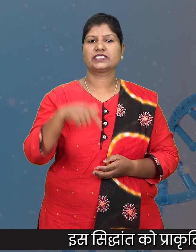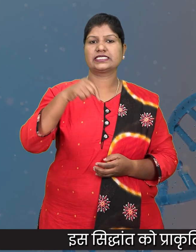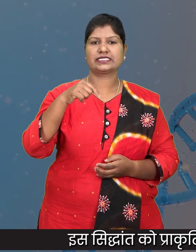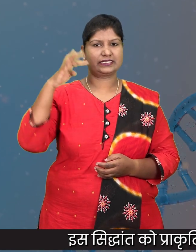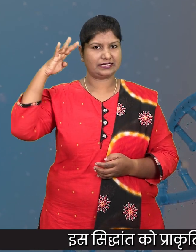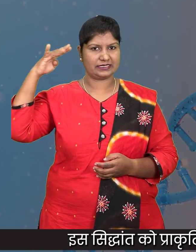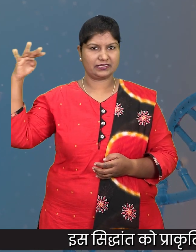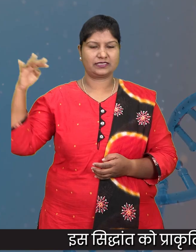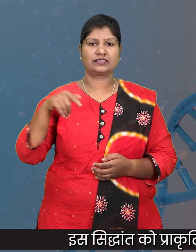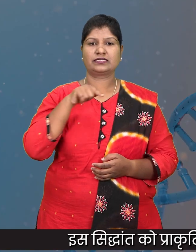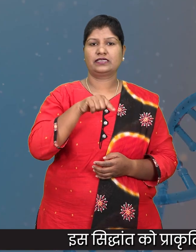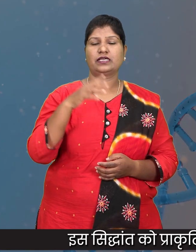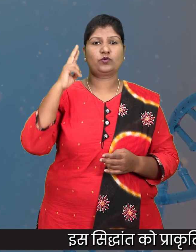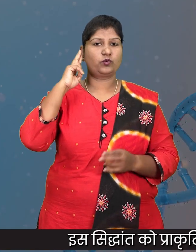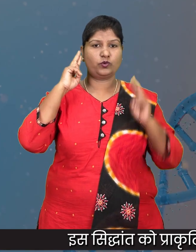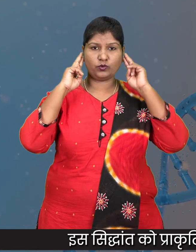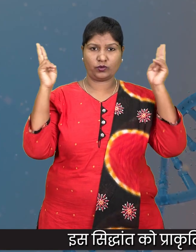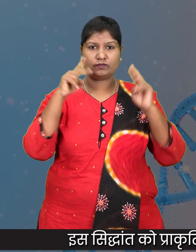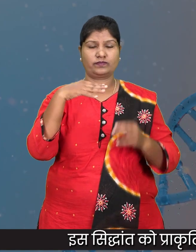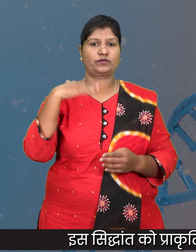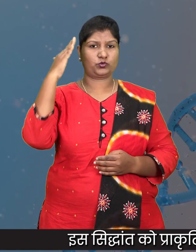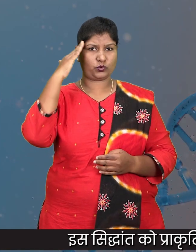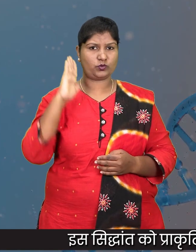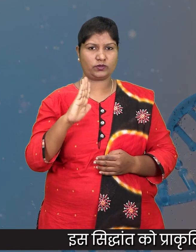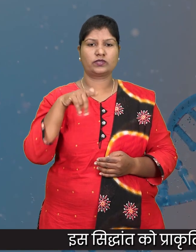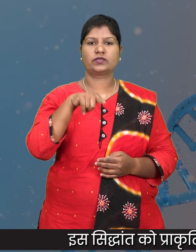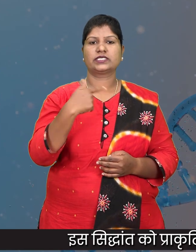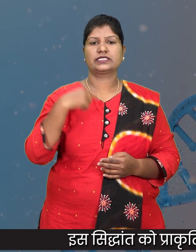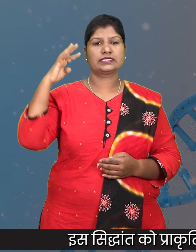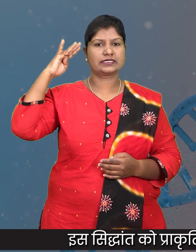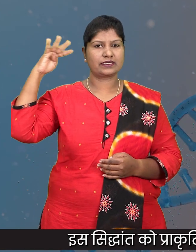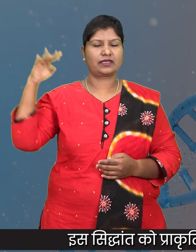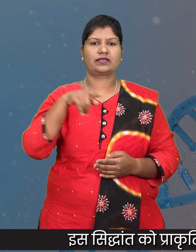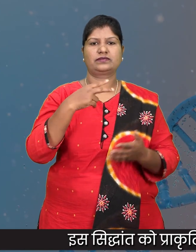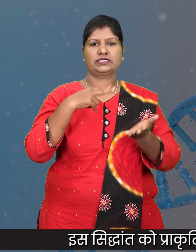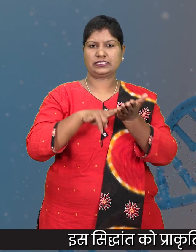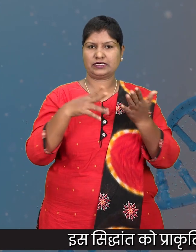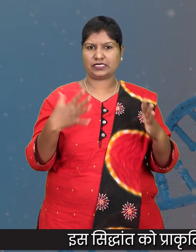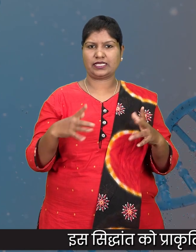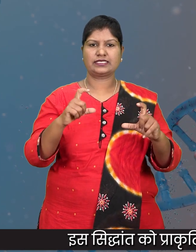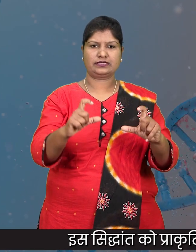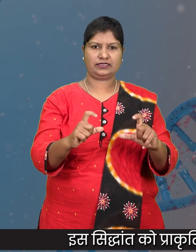इस सिद्धांत को प्राकृतिक चयन के सिद्धांत के रूप में जाना जाता है।